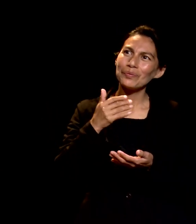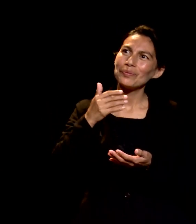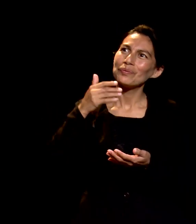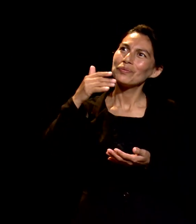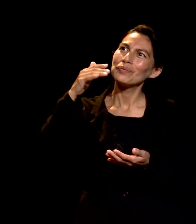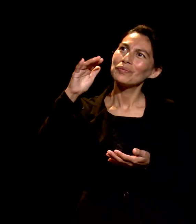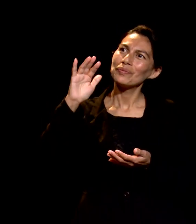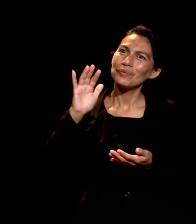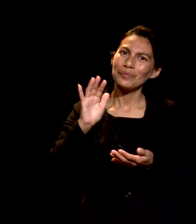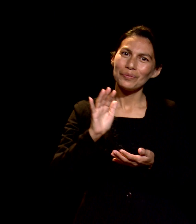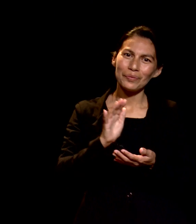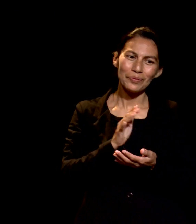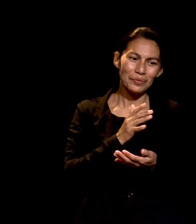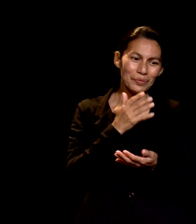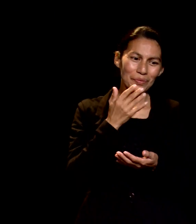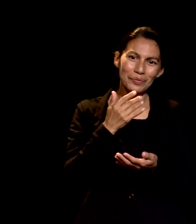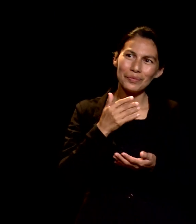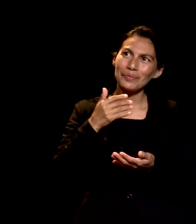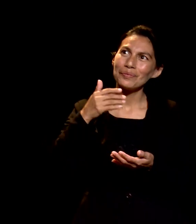nos